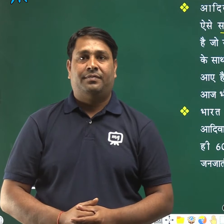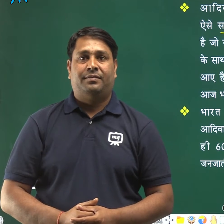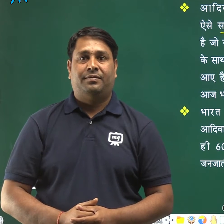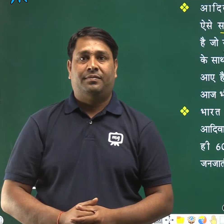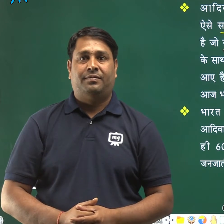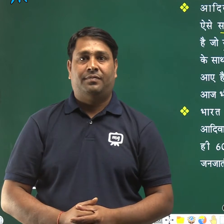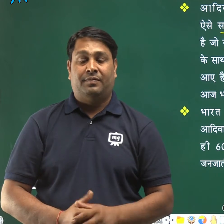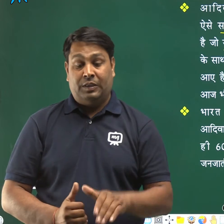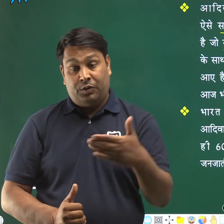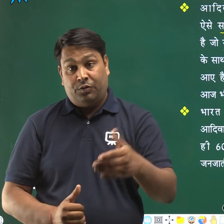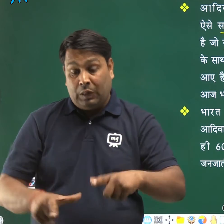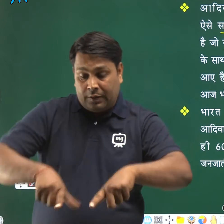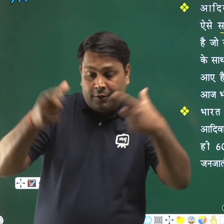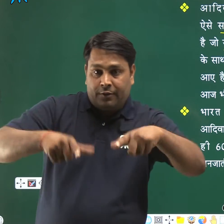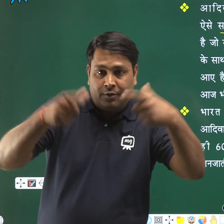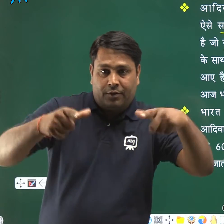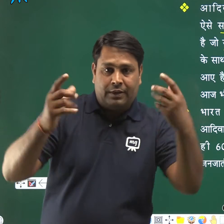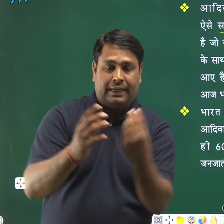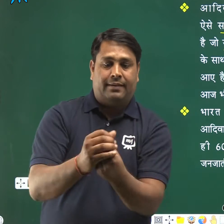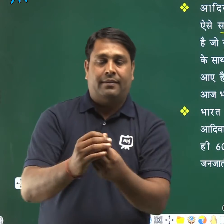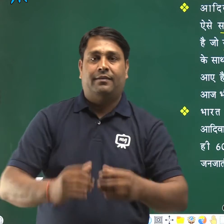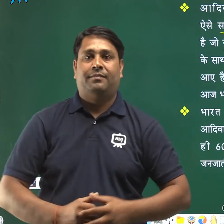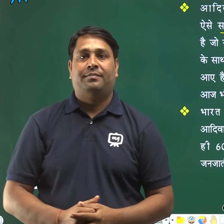जो जंगलों के साथ